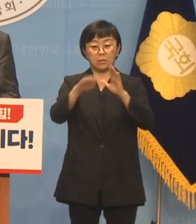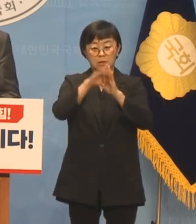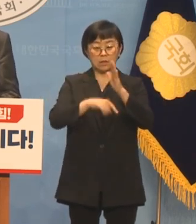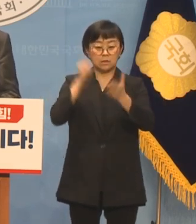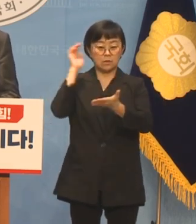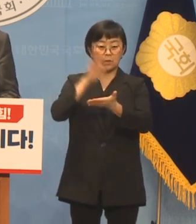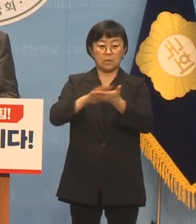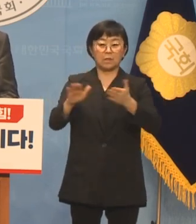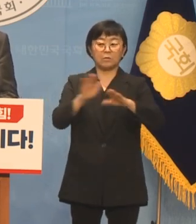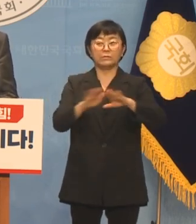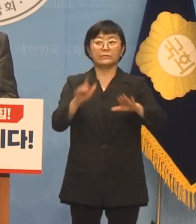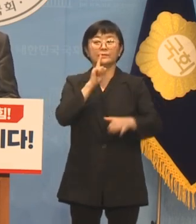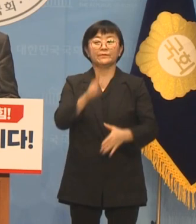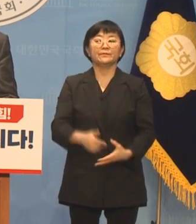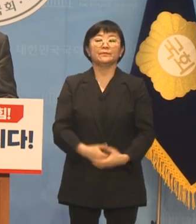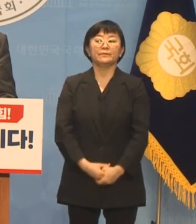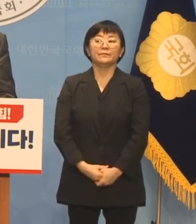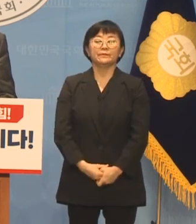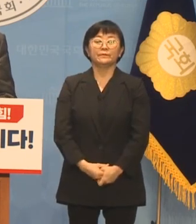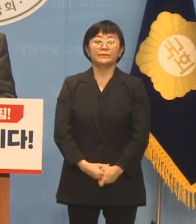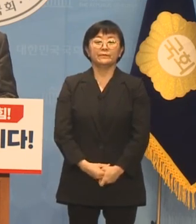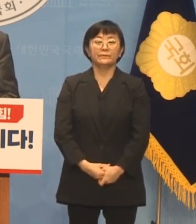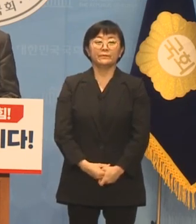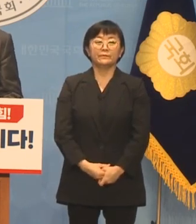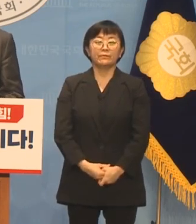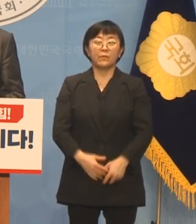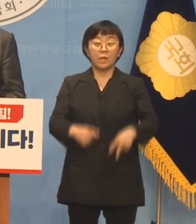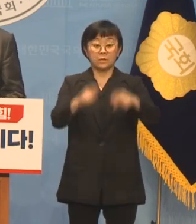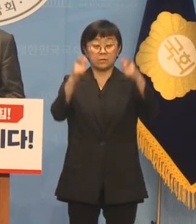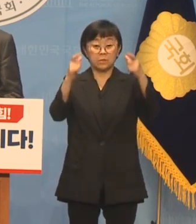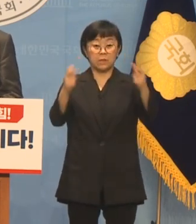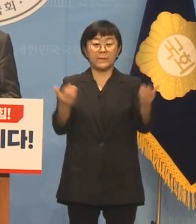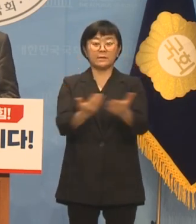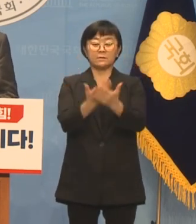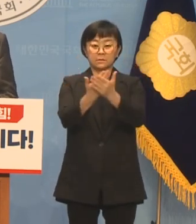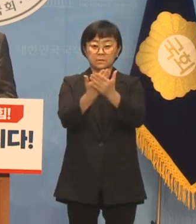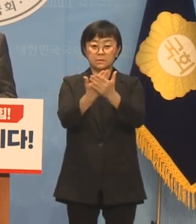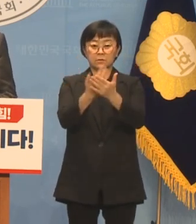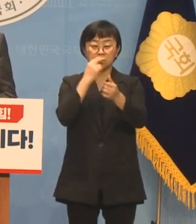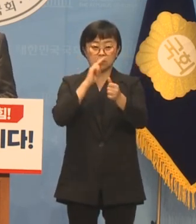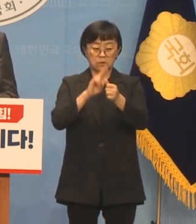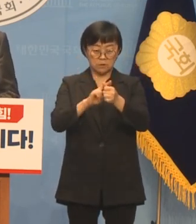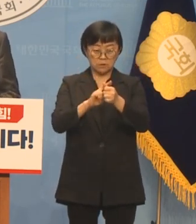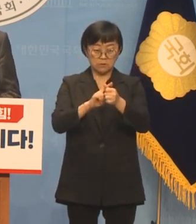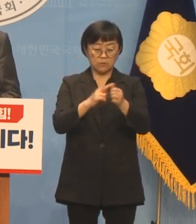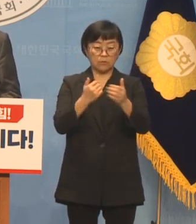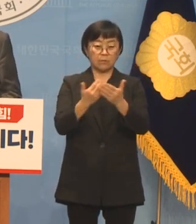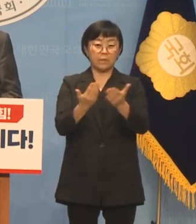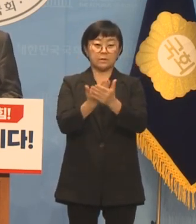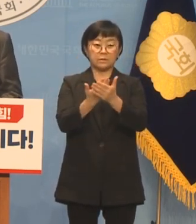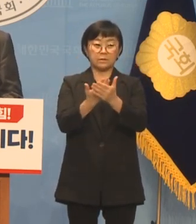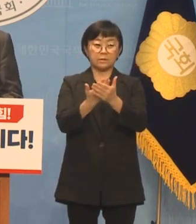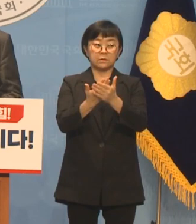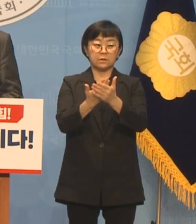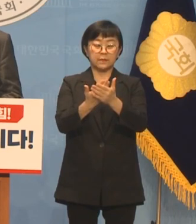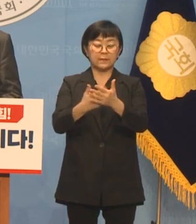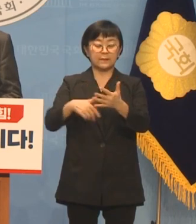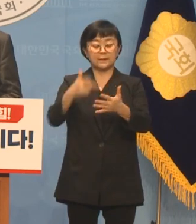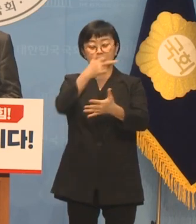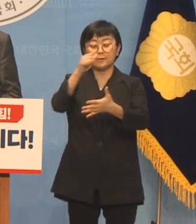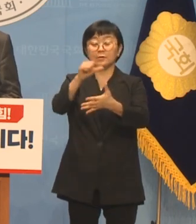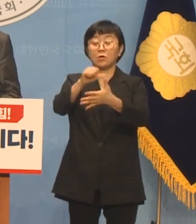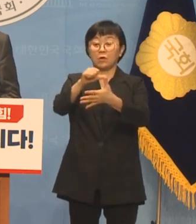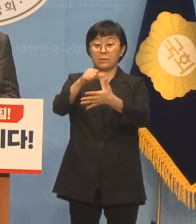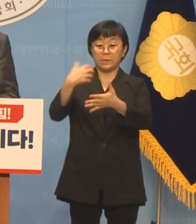시원하게 해결하겠습니다. 서대문의 발전과 도약을 이끄는 든든한 맏형